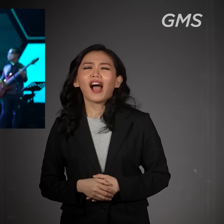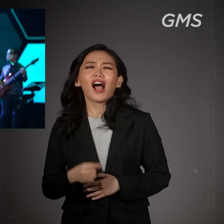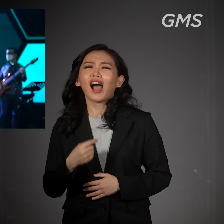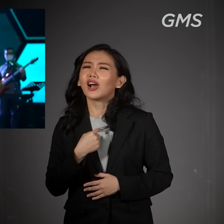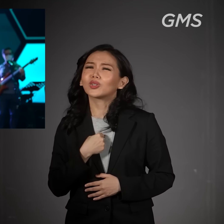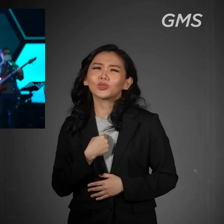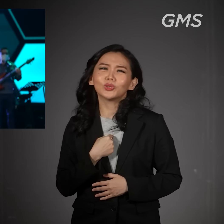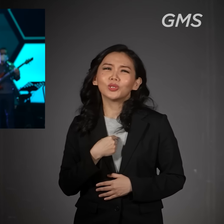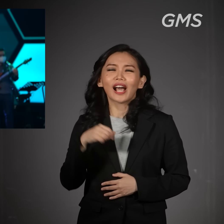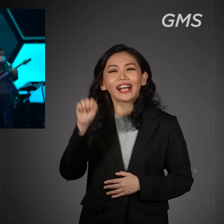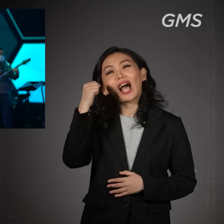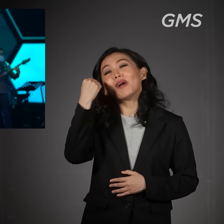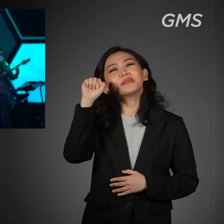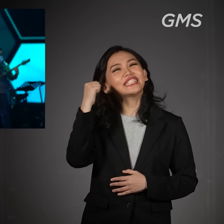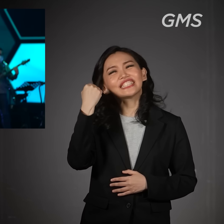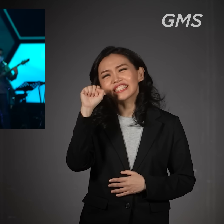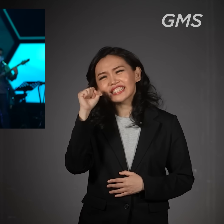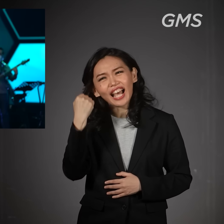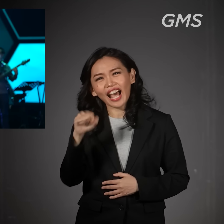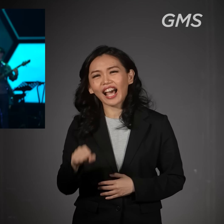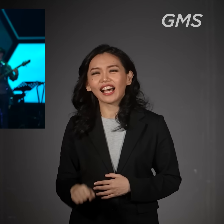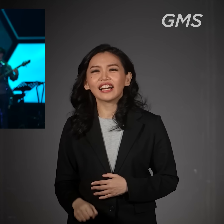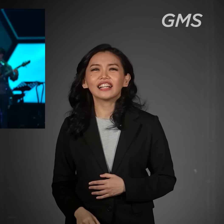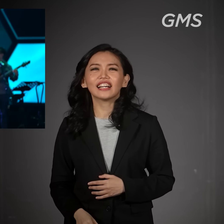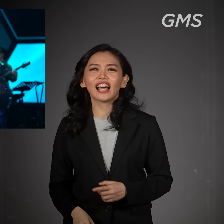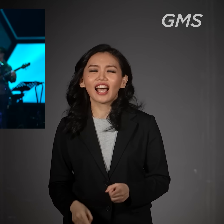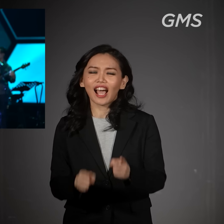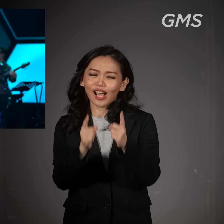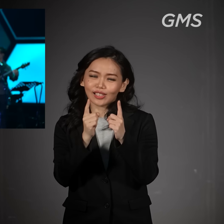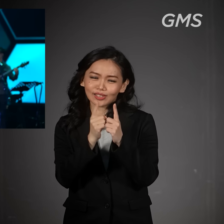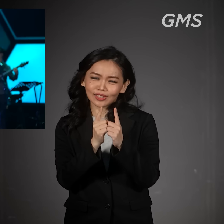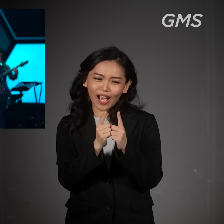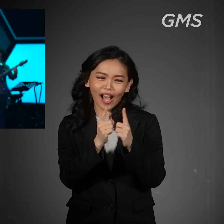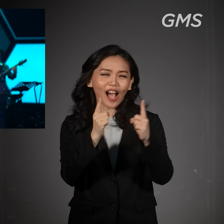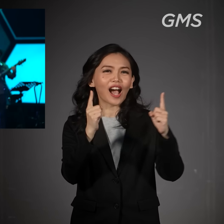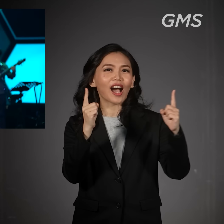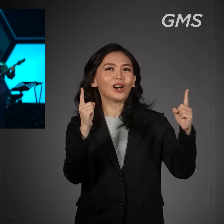ku tak mampu